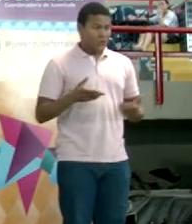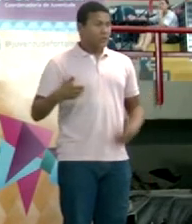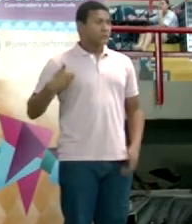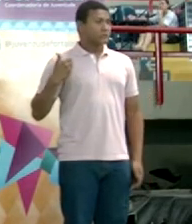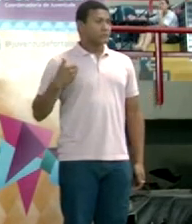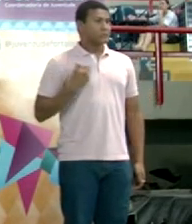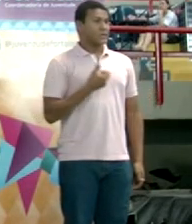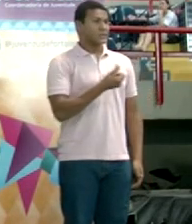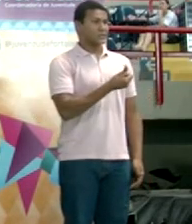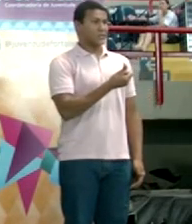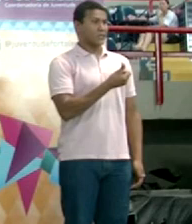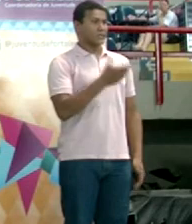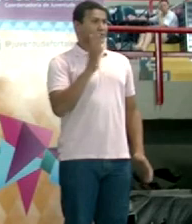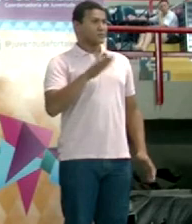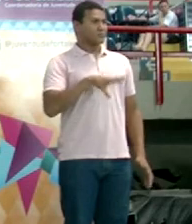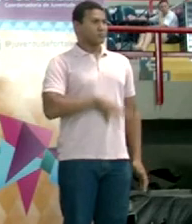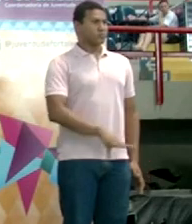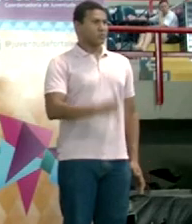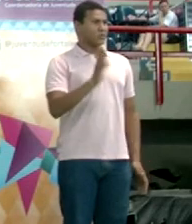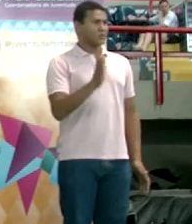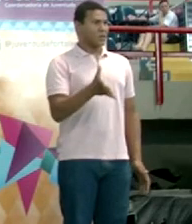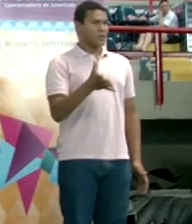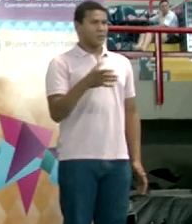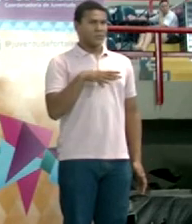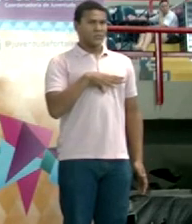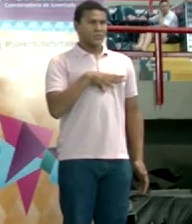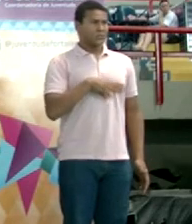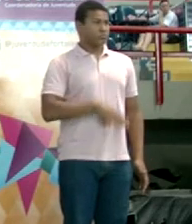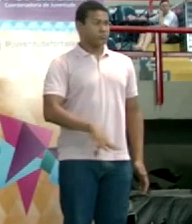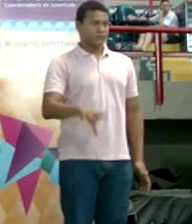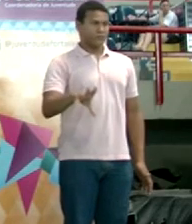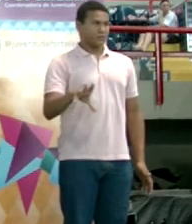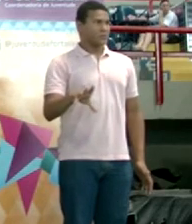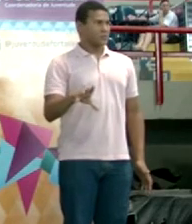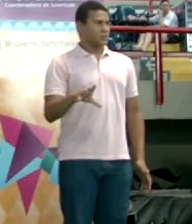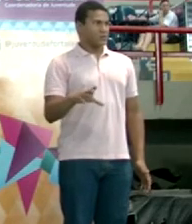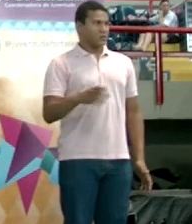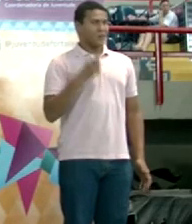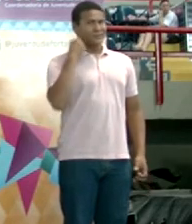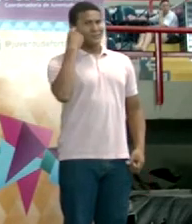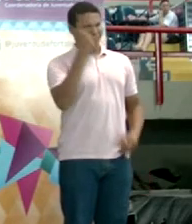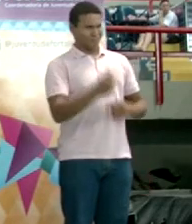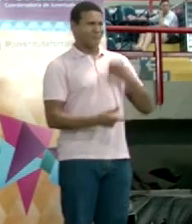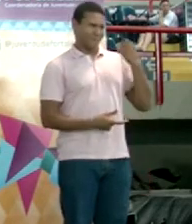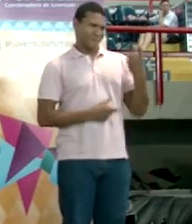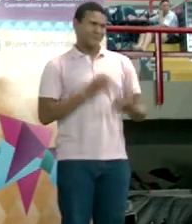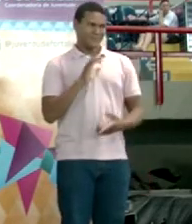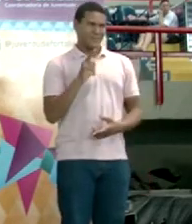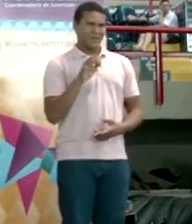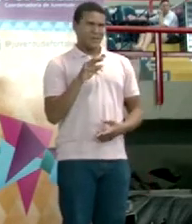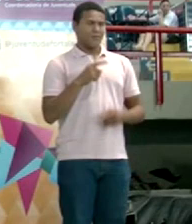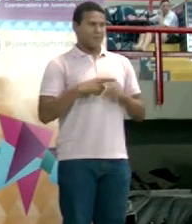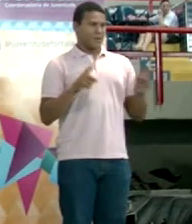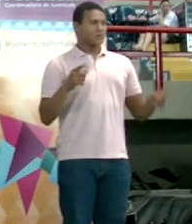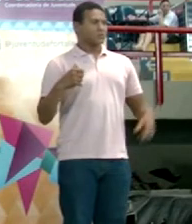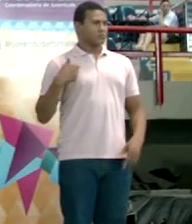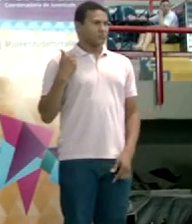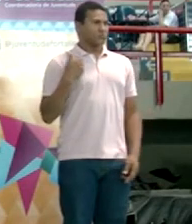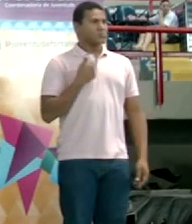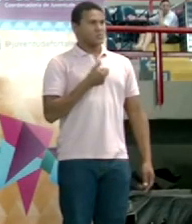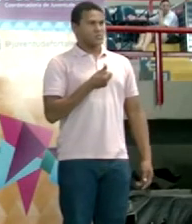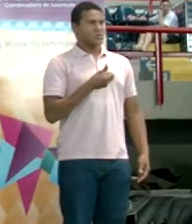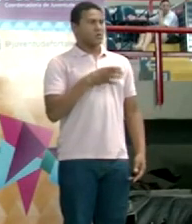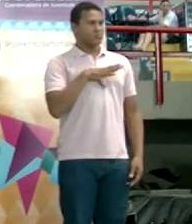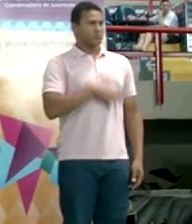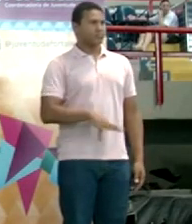absurdo, mas existe casos assim. É a puberdade muito precoce, tá ok? Então, ela com 10 anos, 11